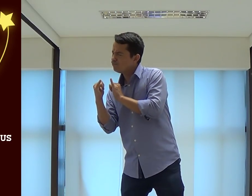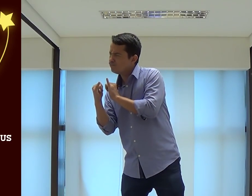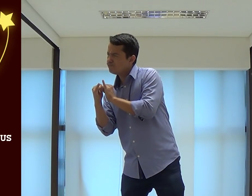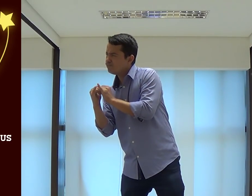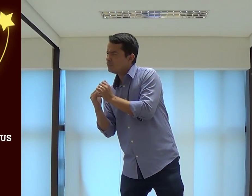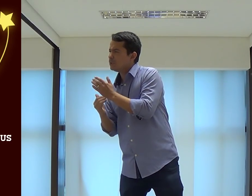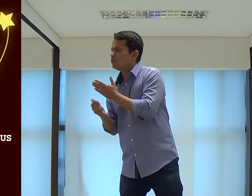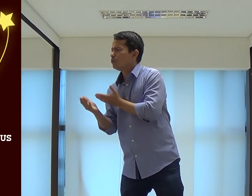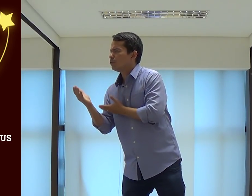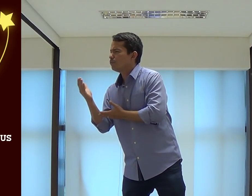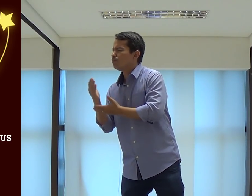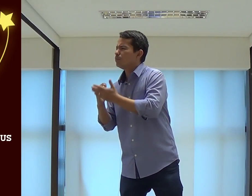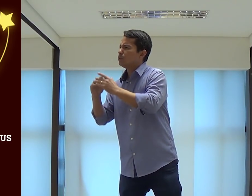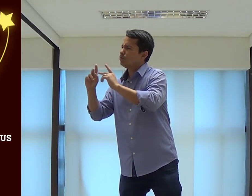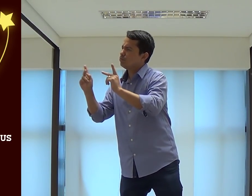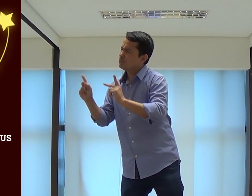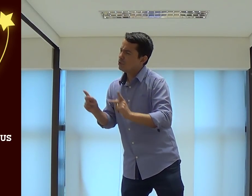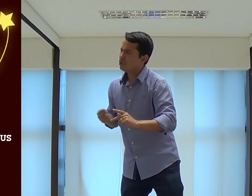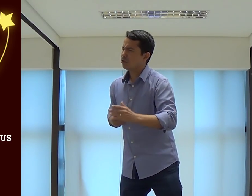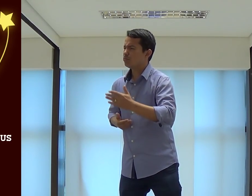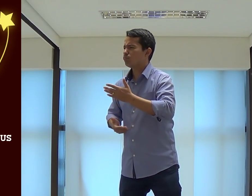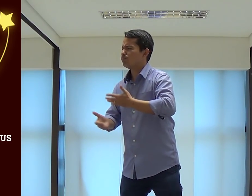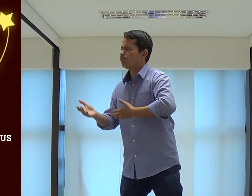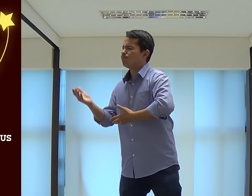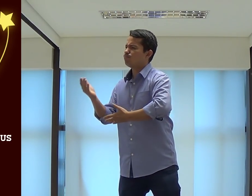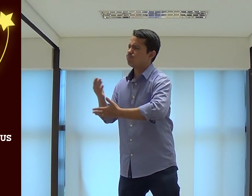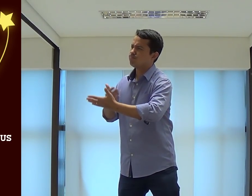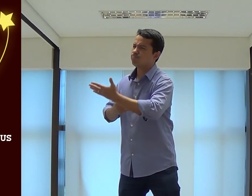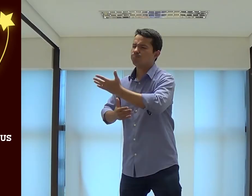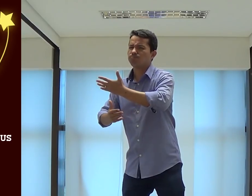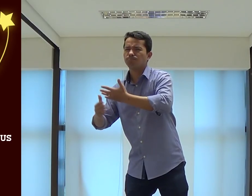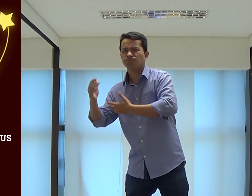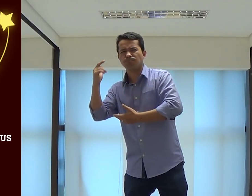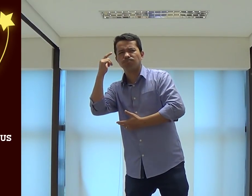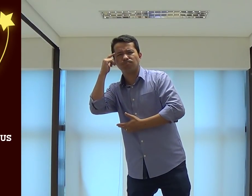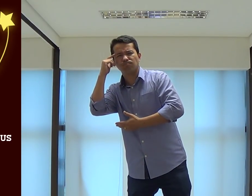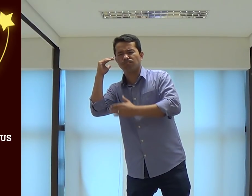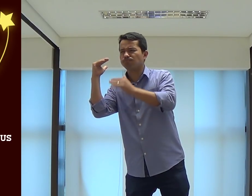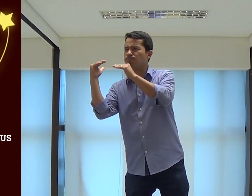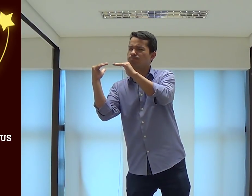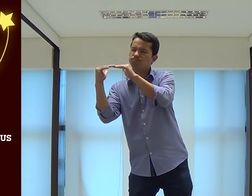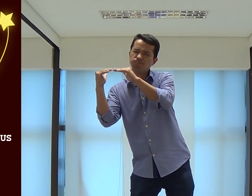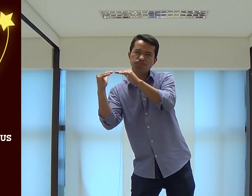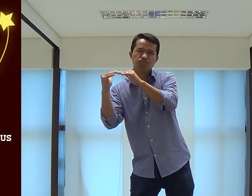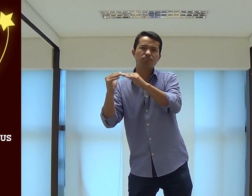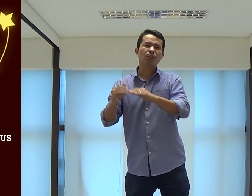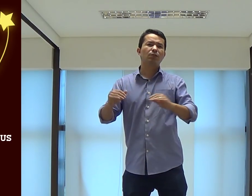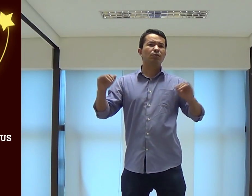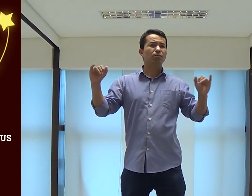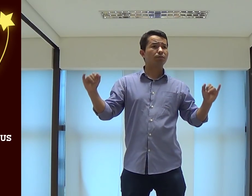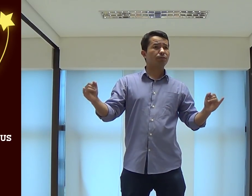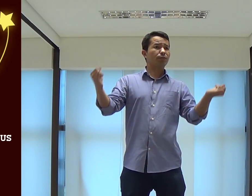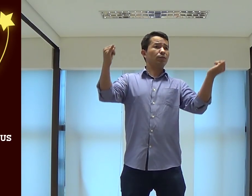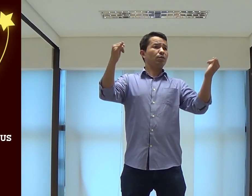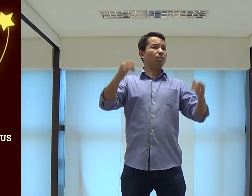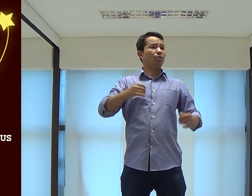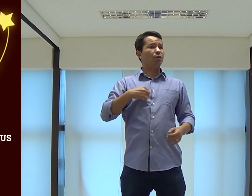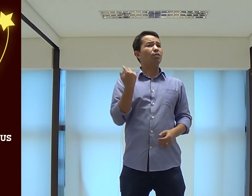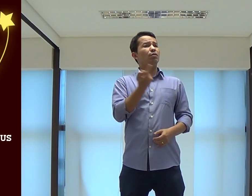pedir perdão, né? Haver essa troca, essa paz entre a família, de estar em acordo em tudo.